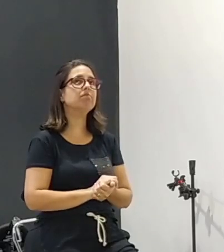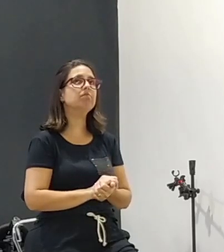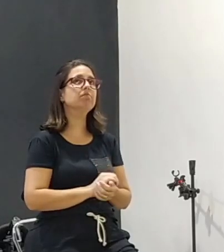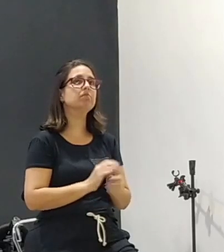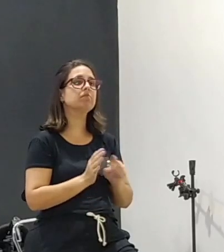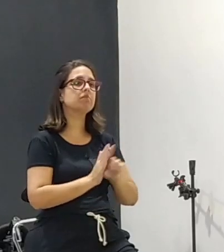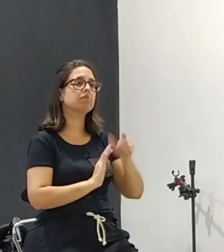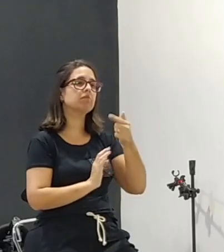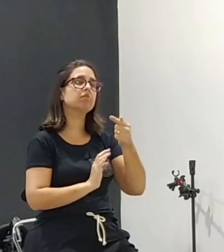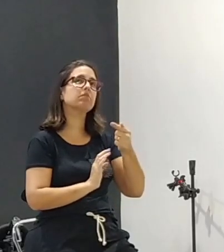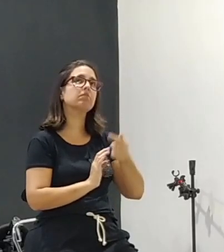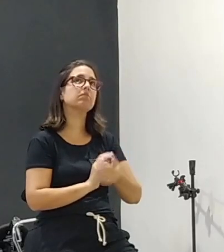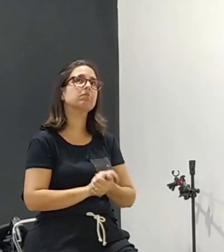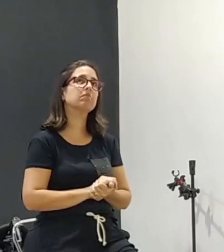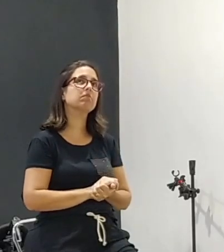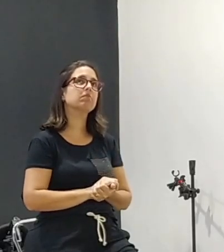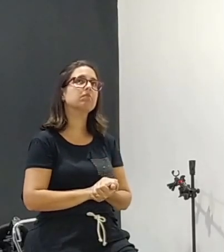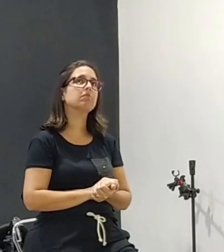7.